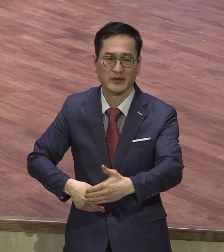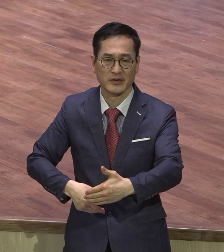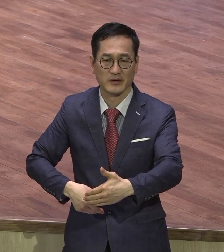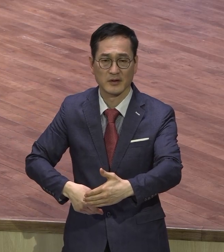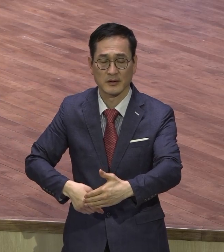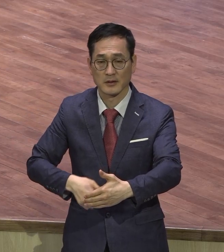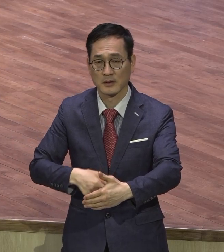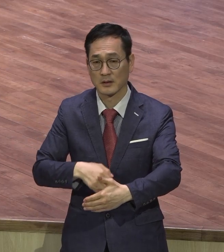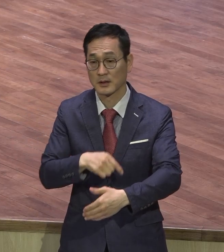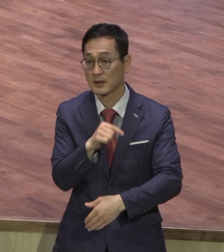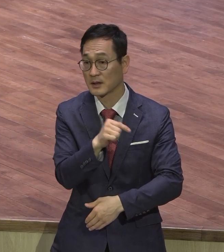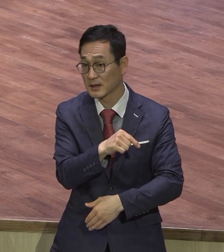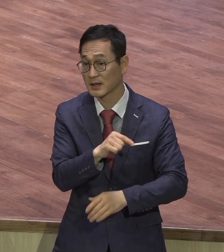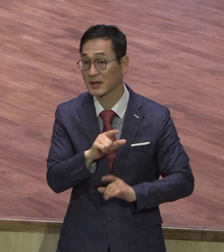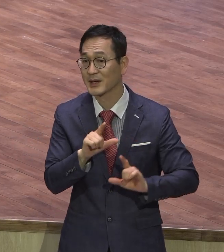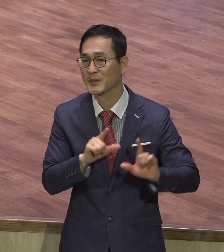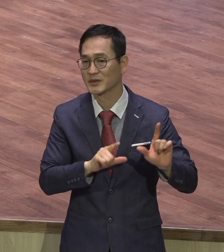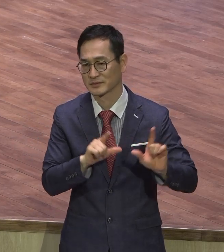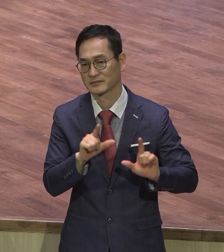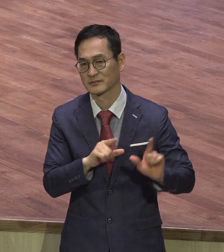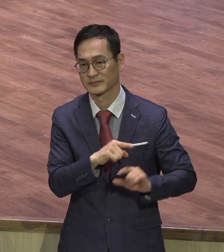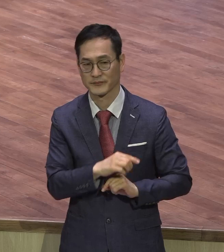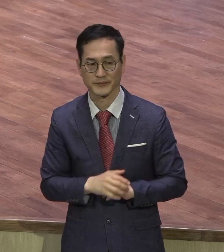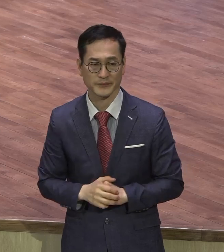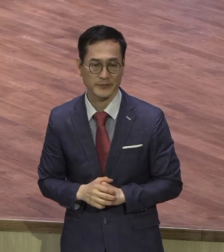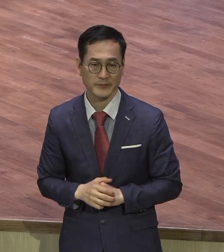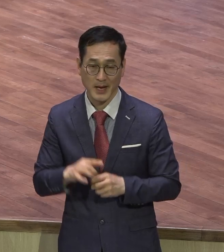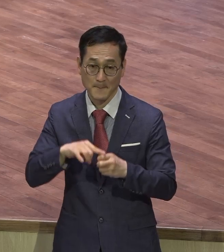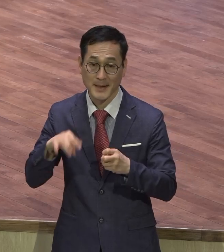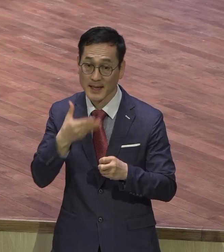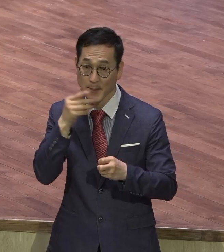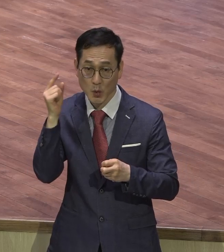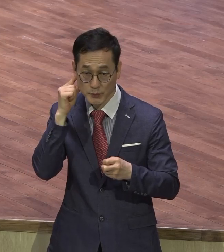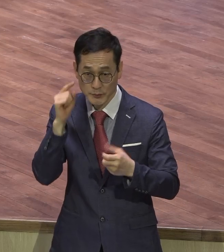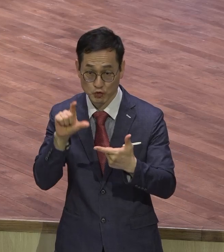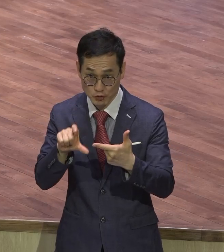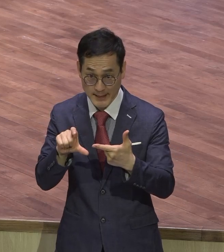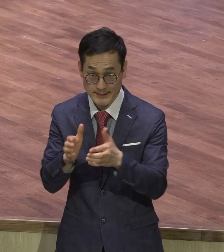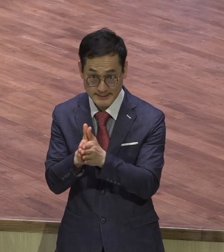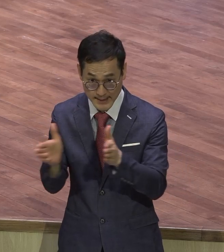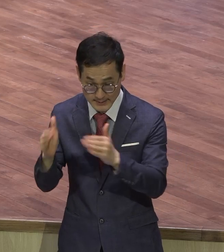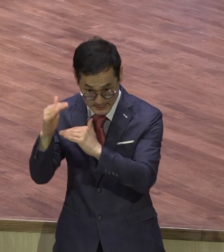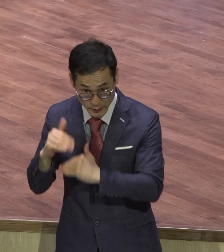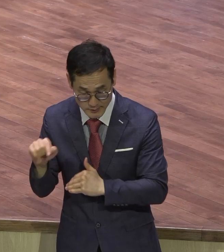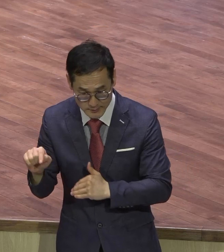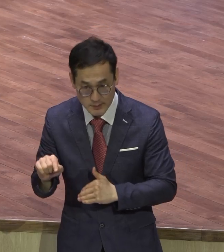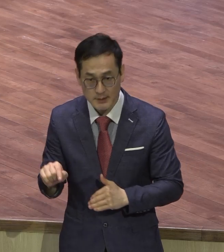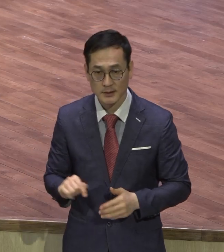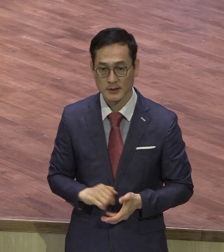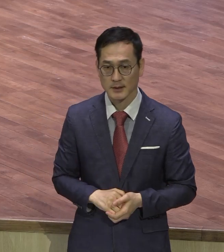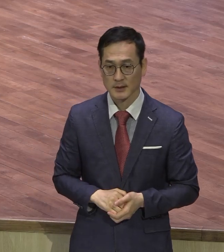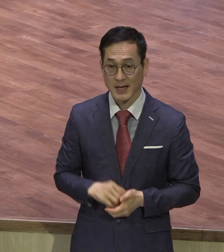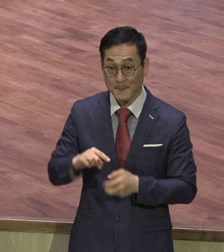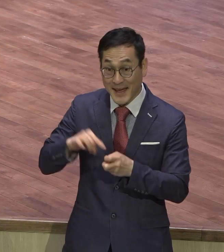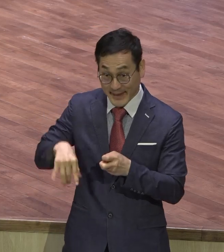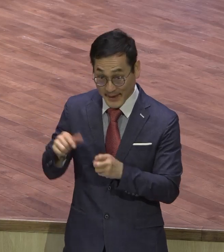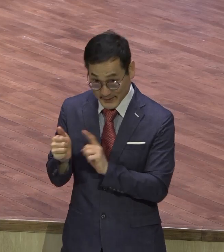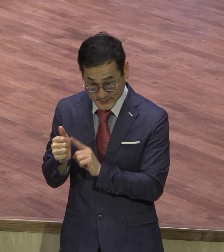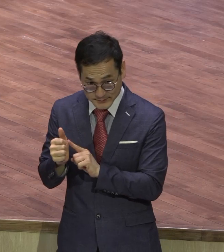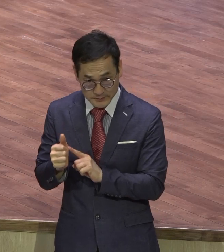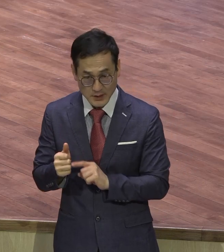속에 그렇게 하고 있었어요. 마태복음 6장이 시작되면서 마태는 이런 영적인